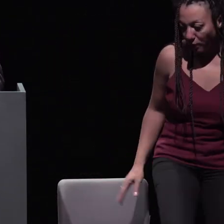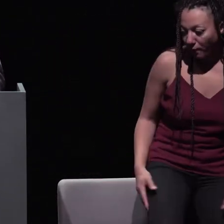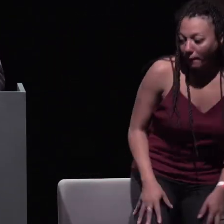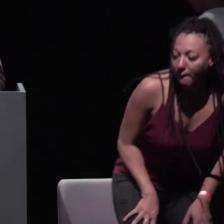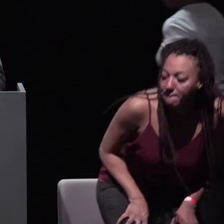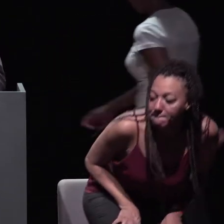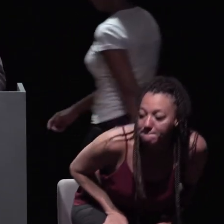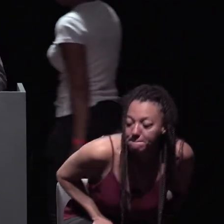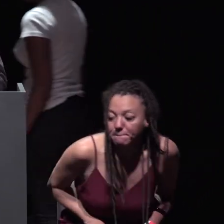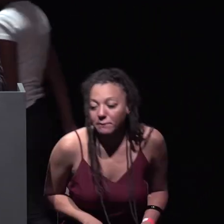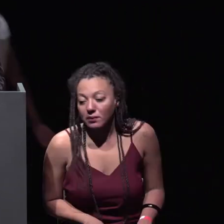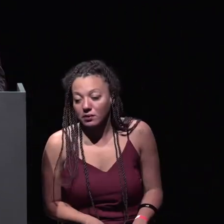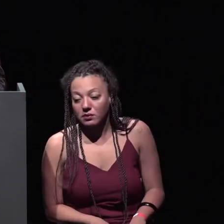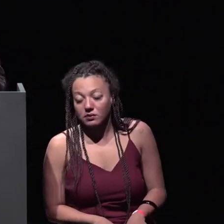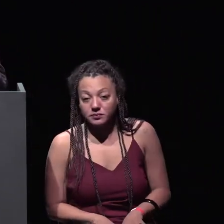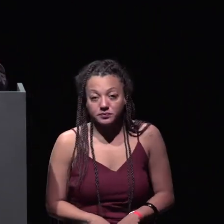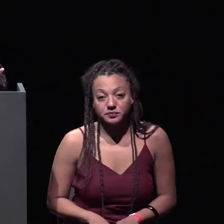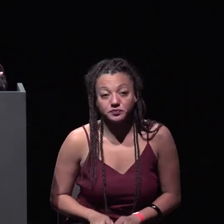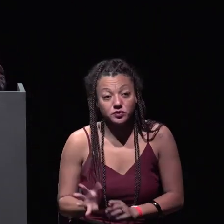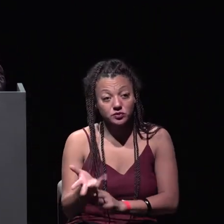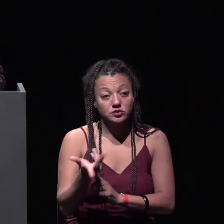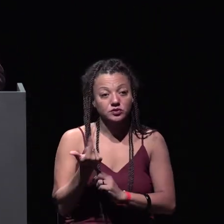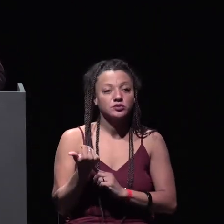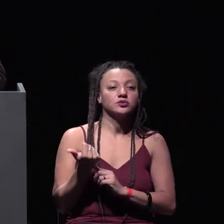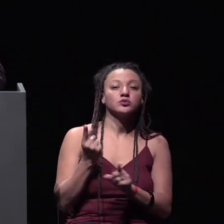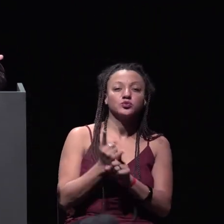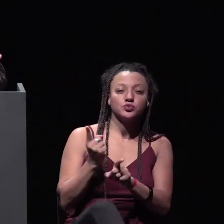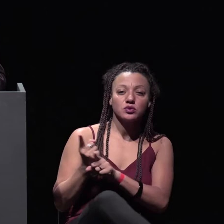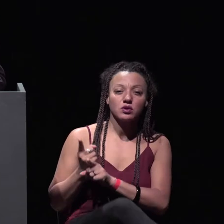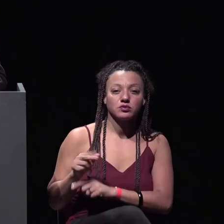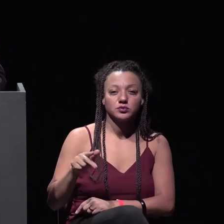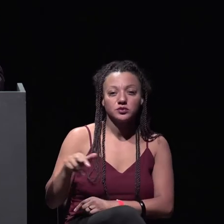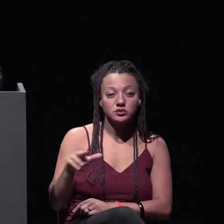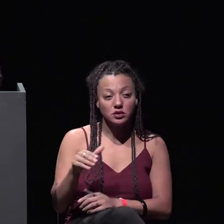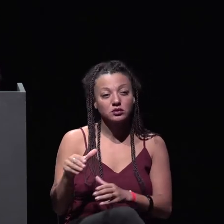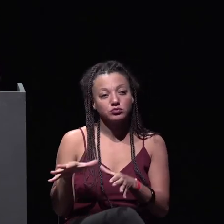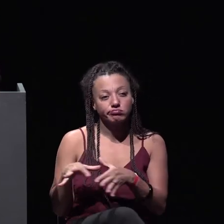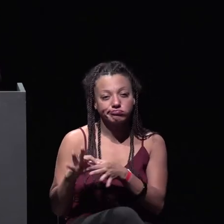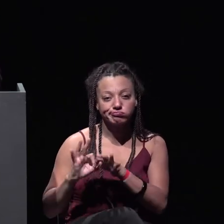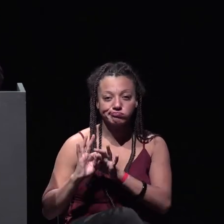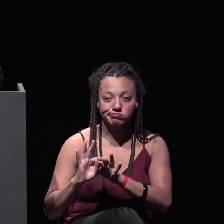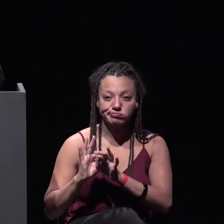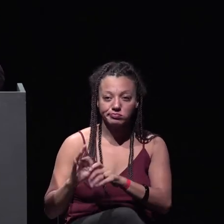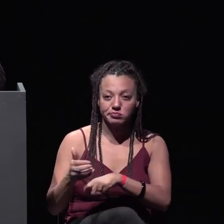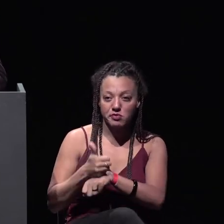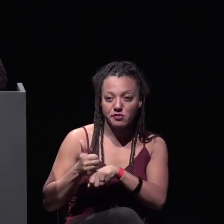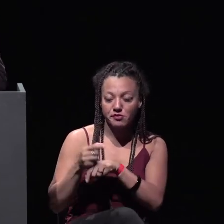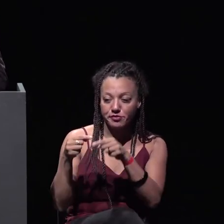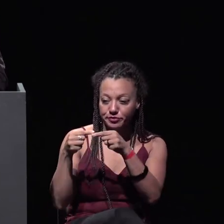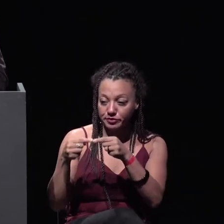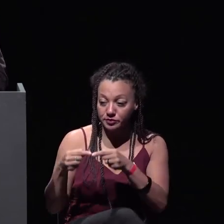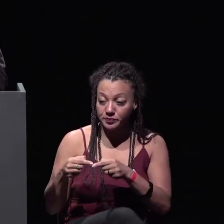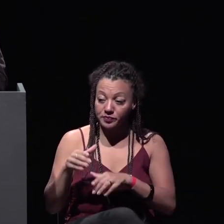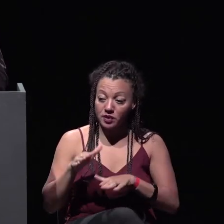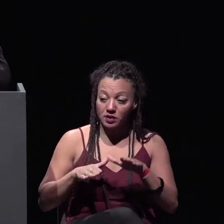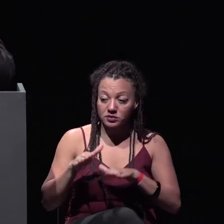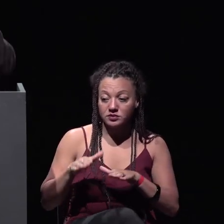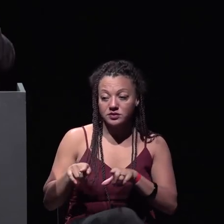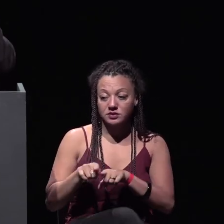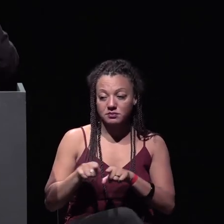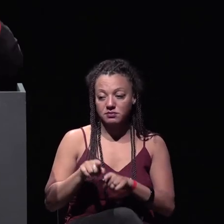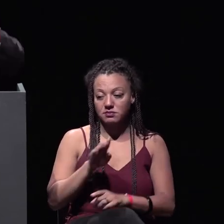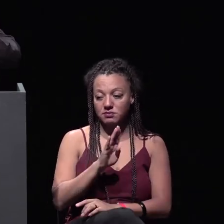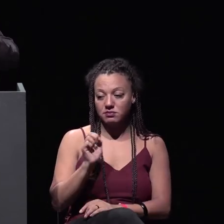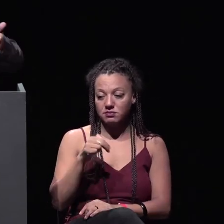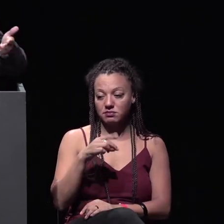também em irmandades com deduções específicas associadas à sua profissão na e às vezes em bandeiras